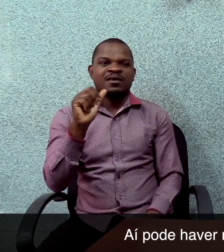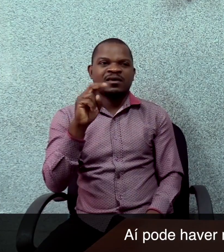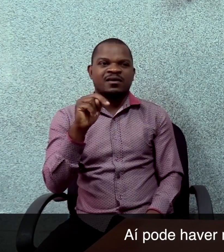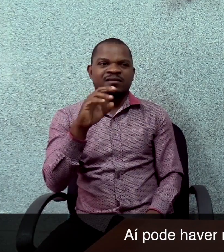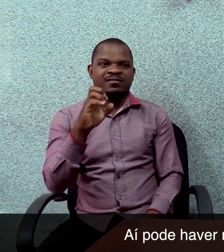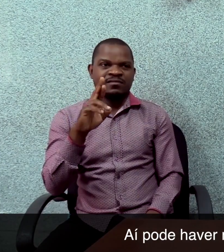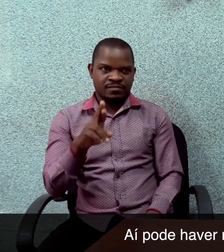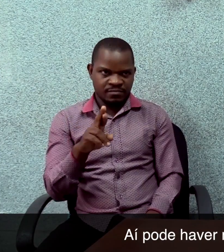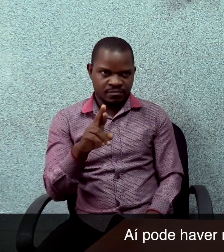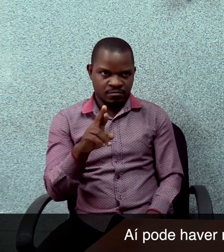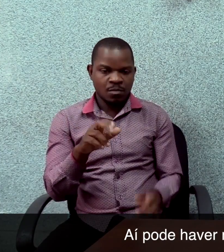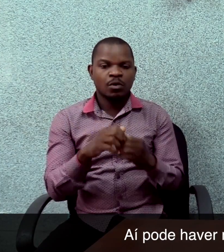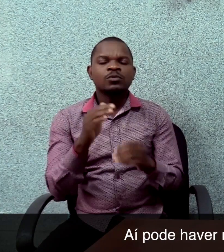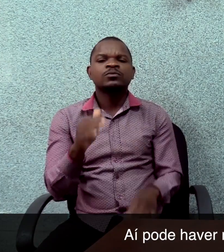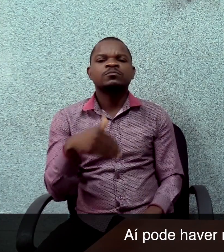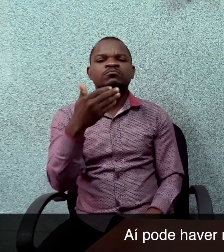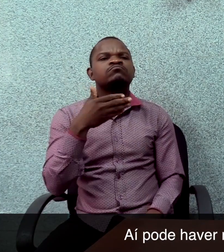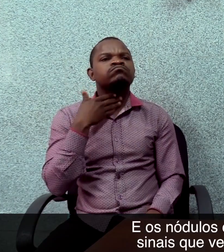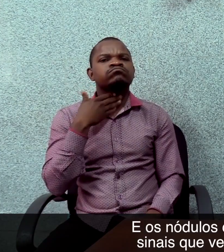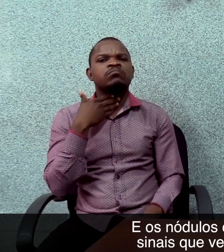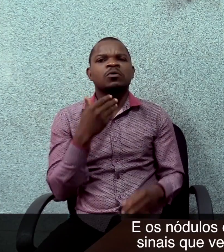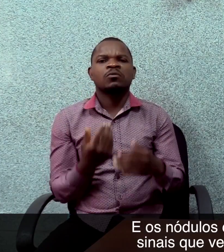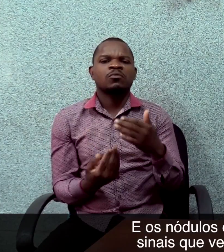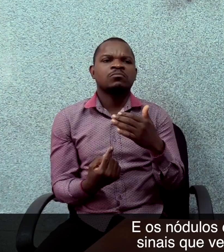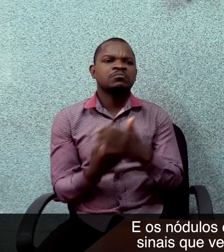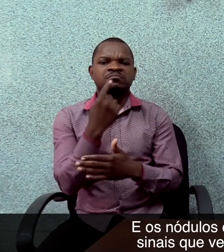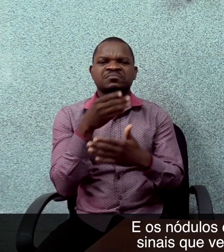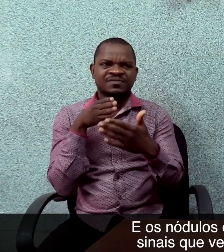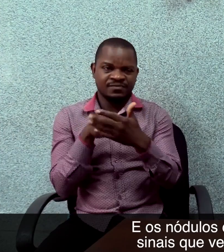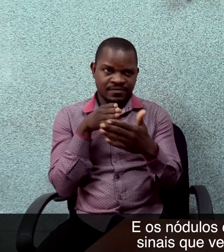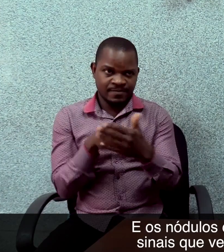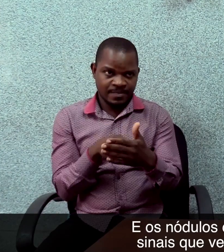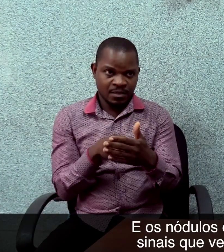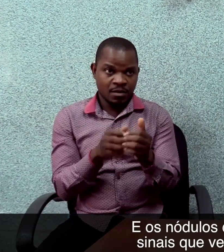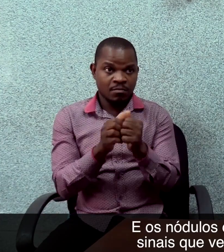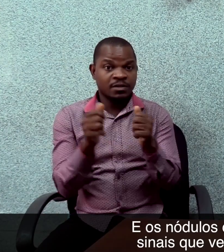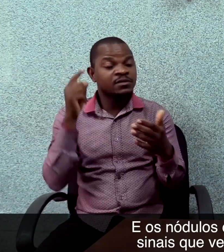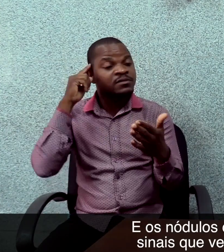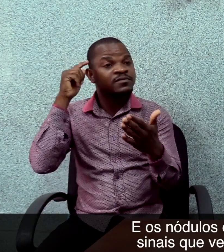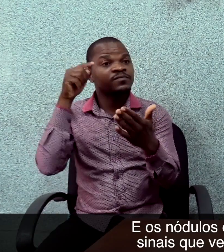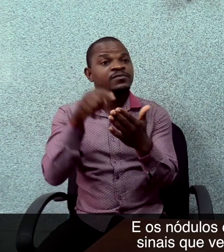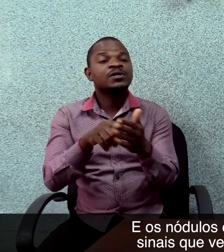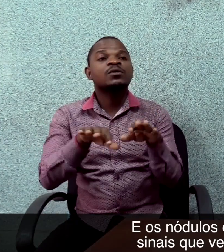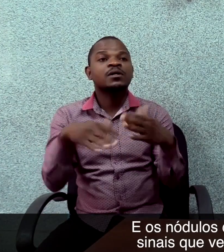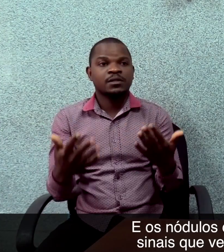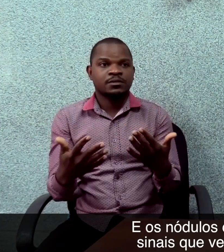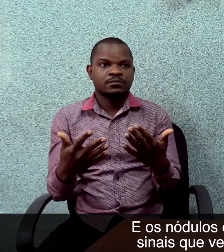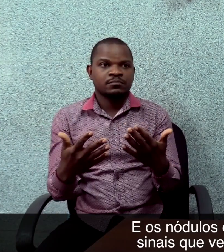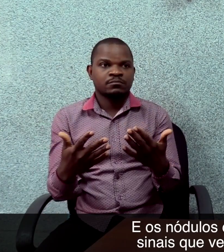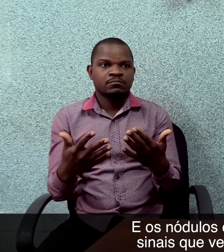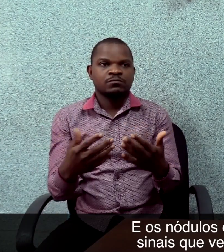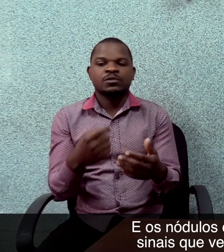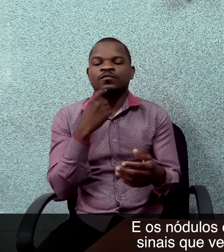já pode haver nódulo das cordas vocais, e os nódulos das cordas vocais já são lesões que nos avisa de que vem